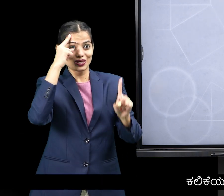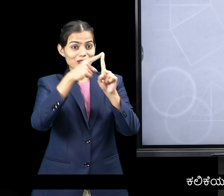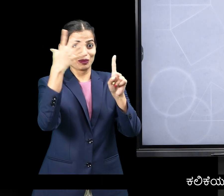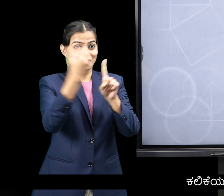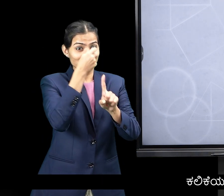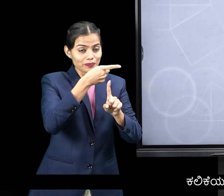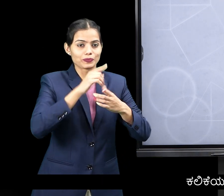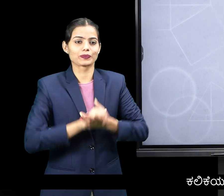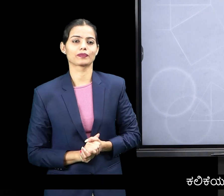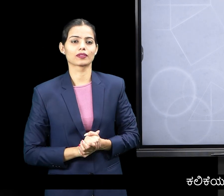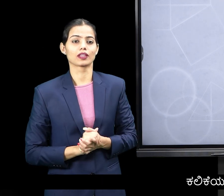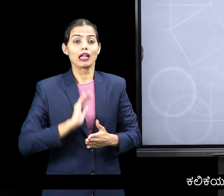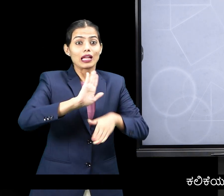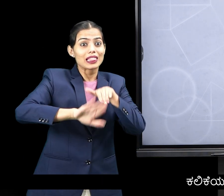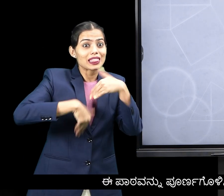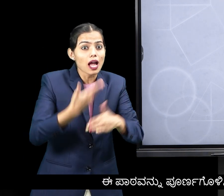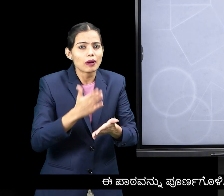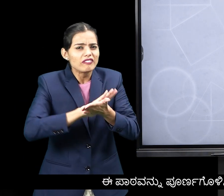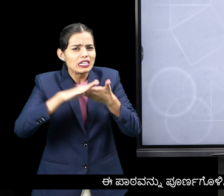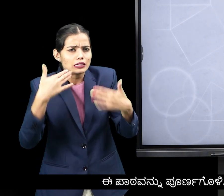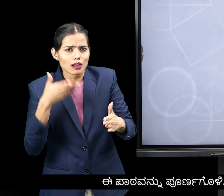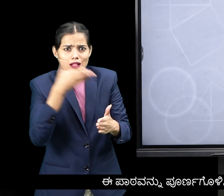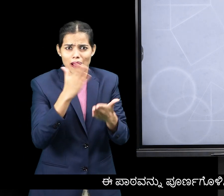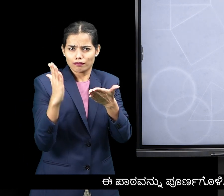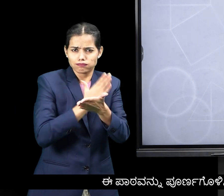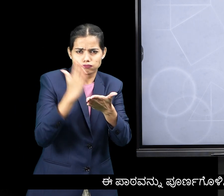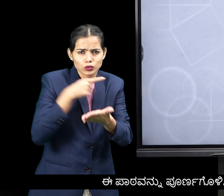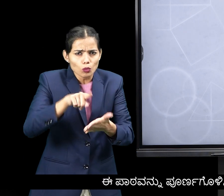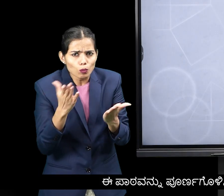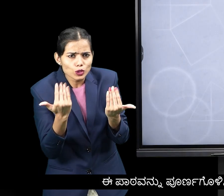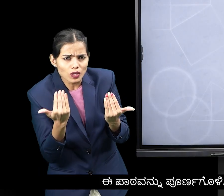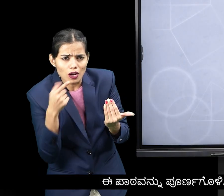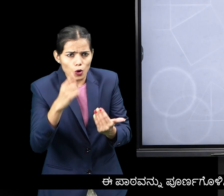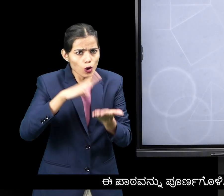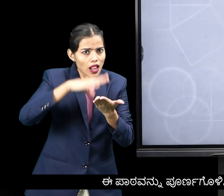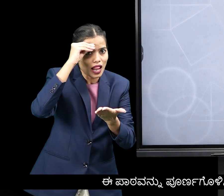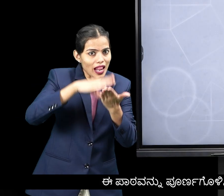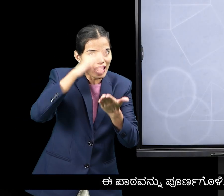ಕಲಿಕೆಯ ಫಲಿತಾಂಶಗಳು ಈ ಪಾಠವನ್ನ ಪೂರ್ಣಗೊಳಿಸಿದ ನಂತರ ನಿಮ್ಗೆ ಅರ್ಥ ಮಾಡಿಕೊಳ್ಳೋಕೆ ಸಾಧ್ಯ